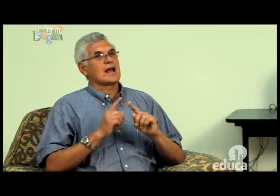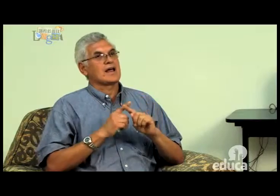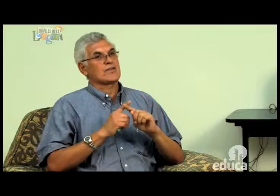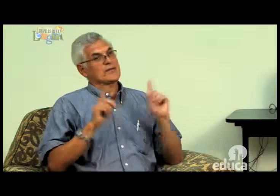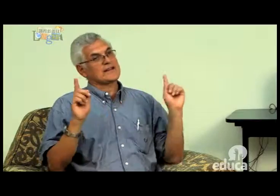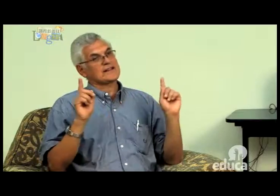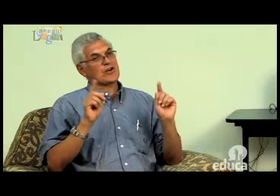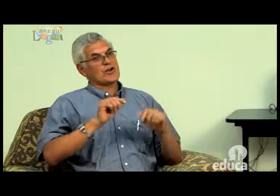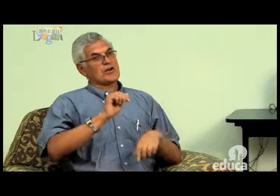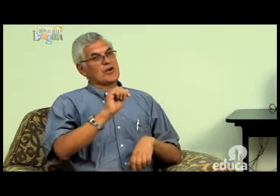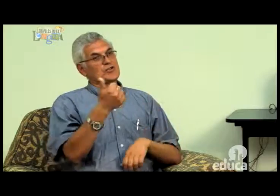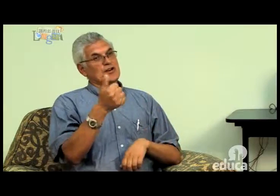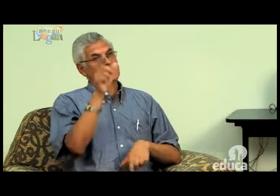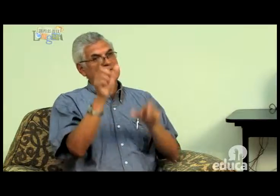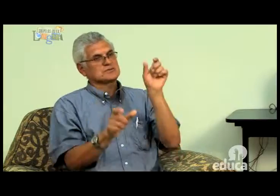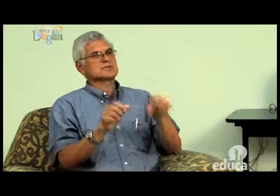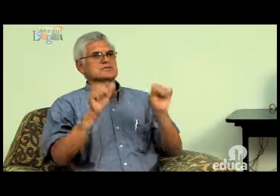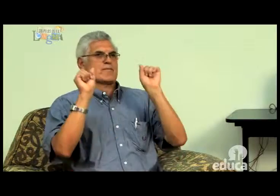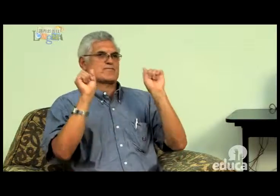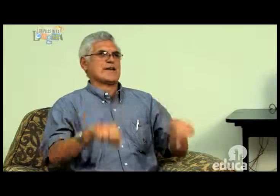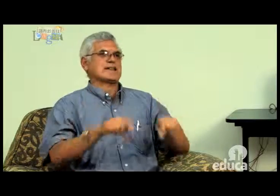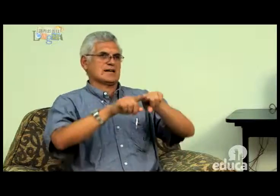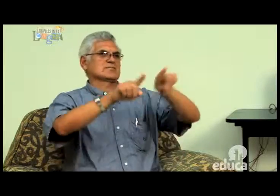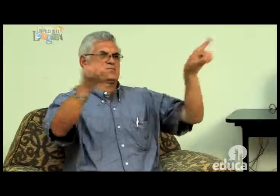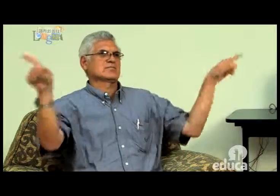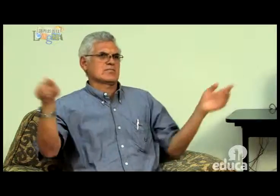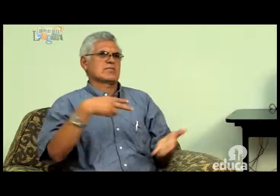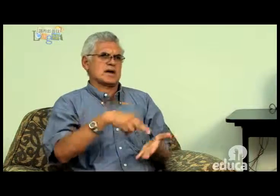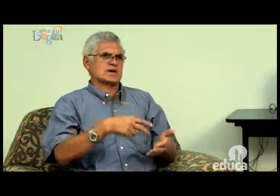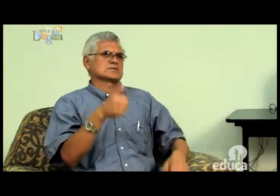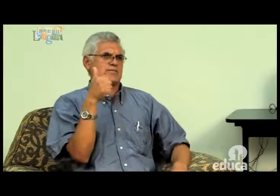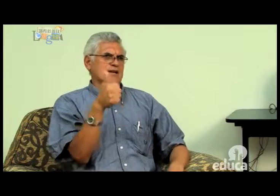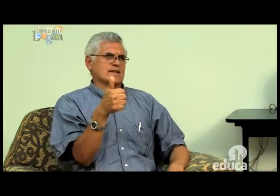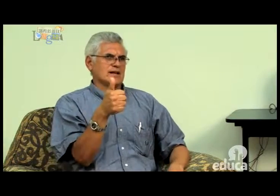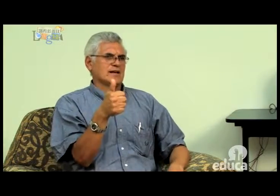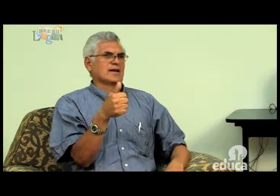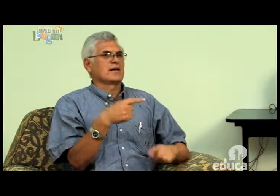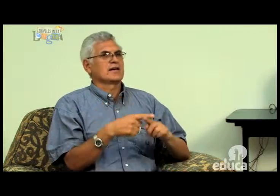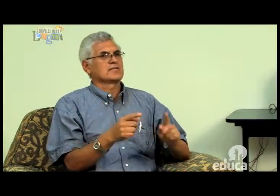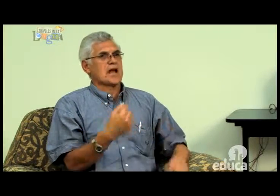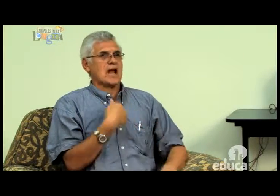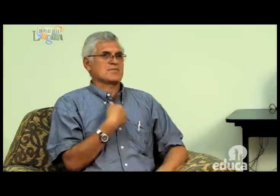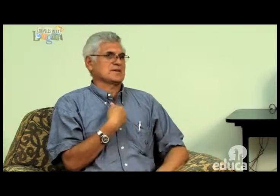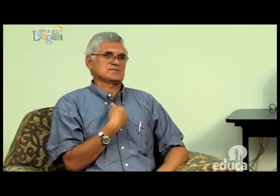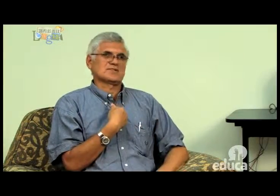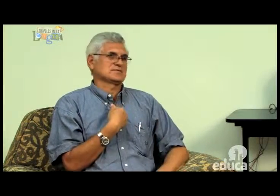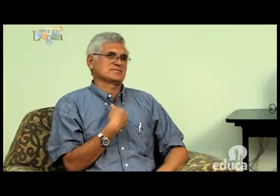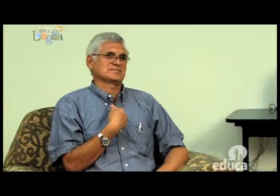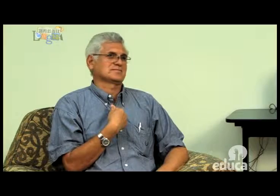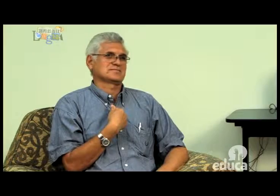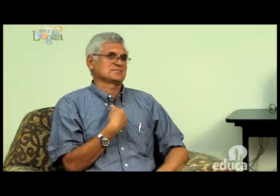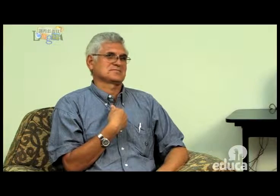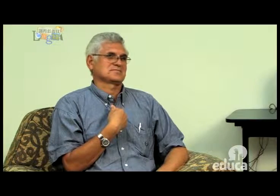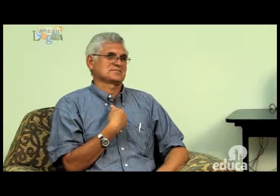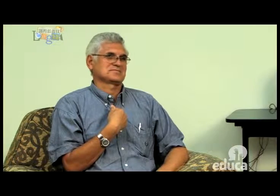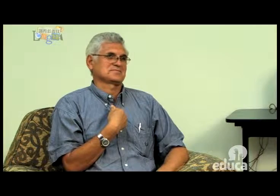Las personas somos diferentes. A algunas personas les gusta. A mí particularmente no me gusta.